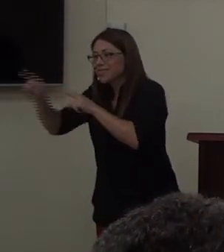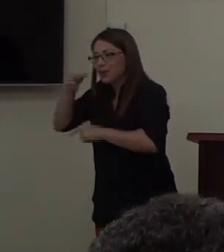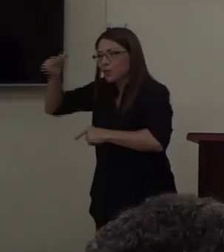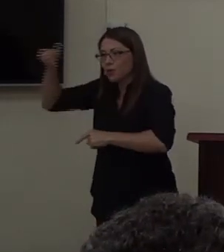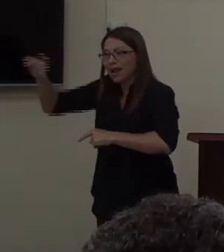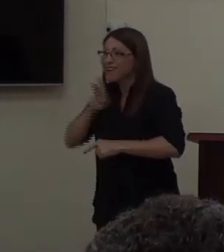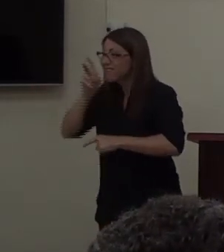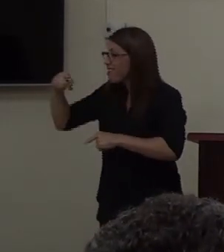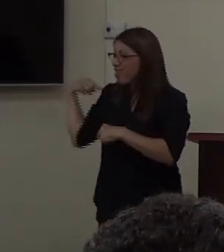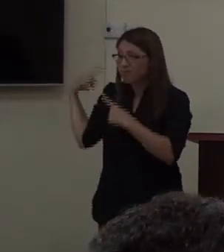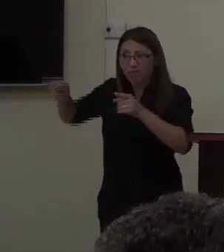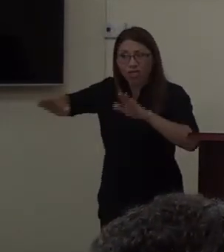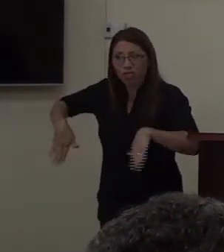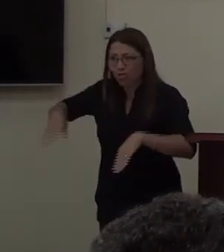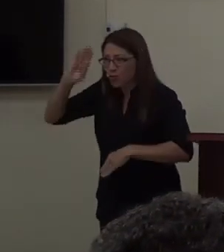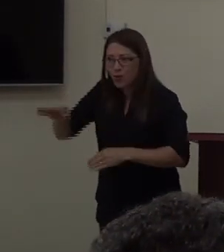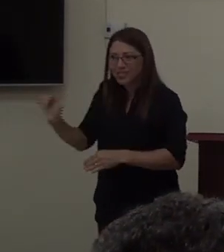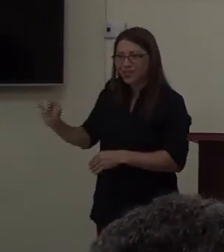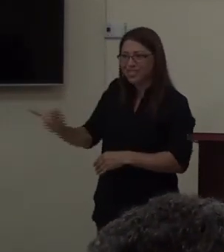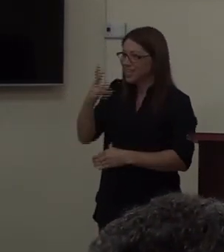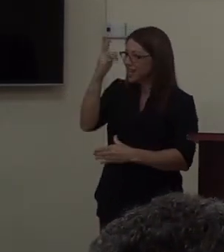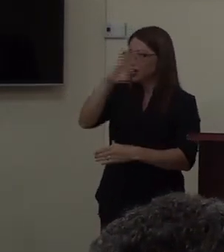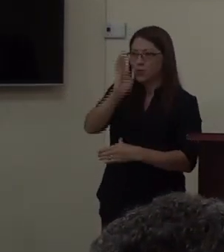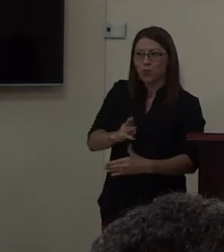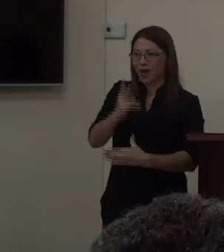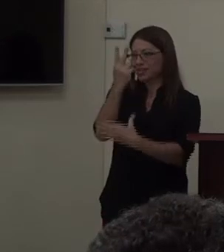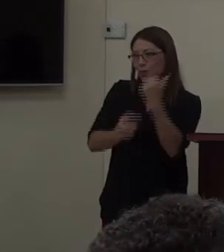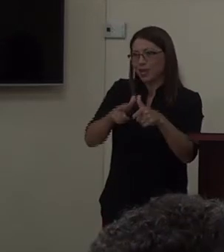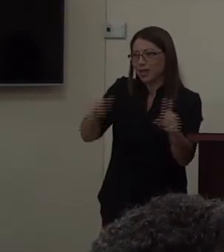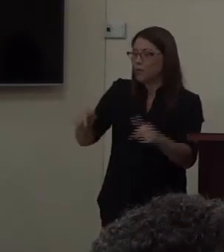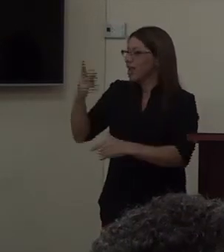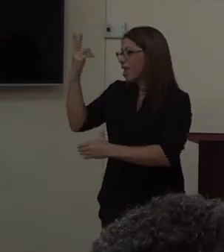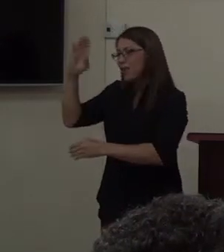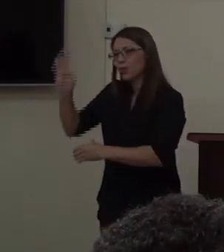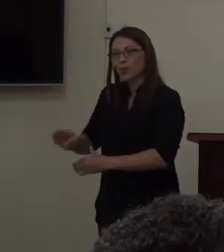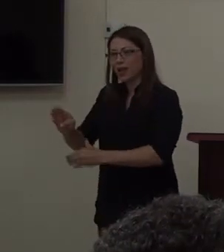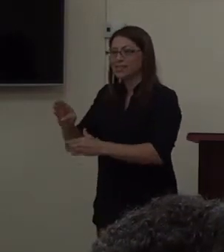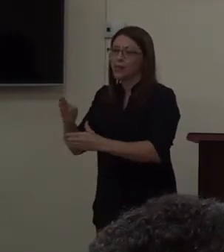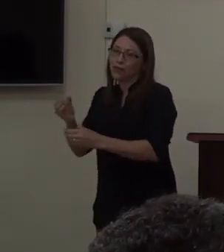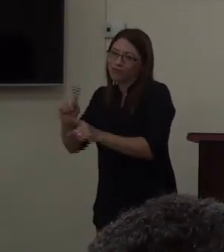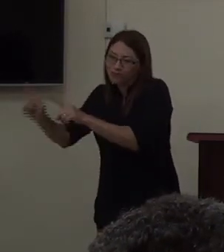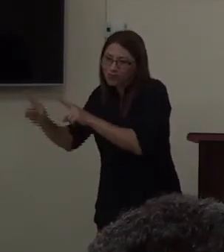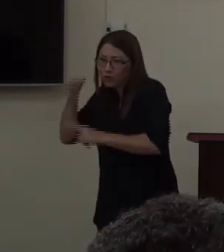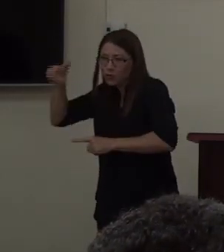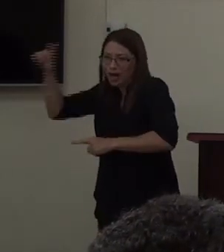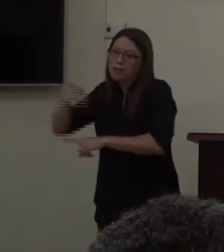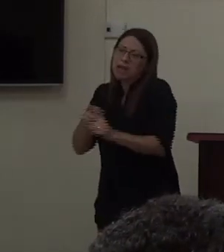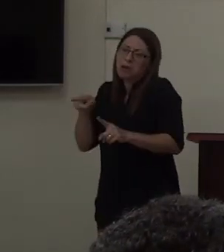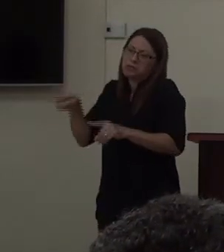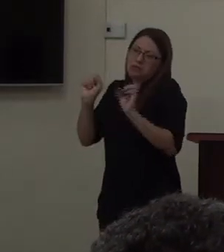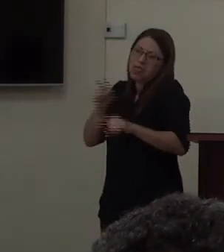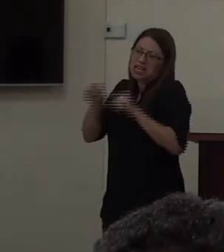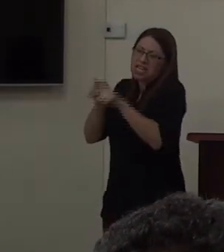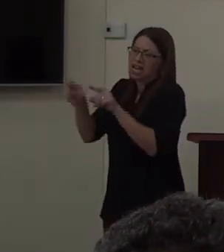¿verdad? En realidad, nunca ha sido bilingüe. Tampoco así intercultural, pero bueno, es una crítica que se le puede hacer en muchas partes del mundo. Pero lo que